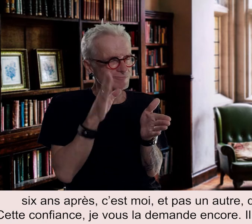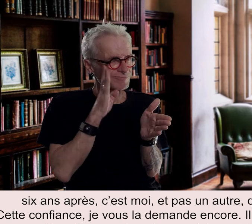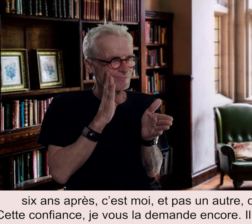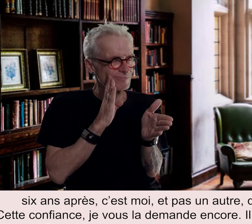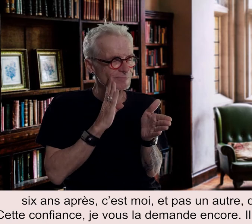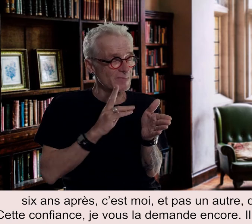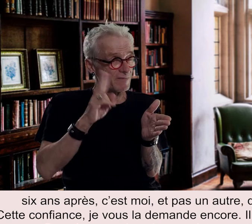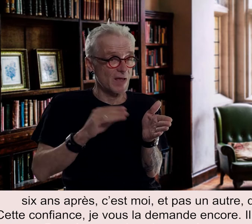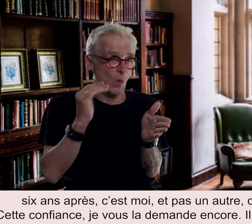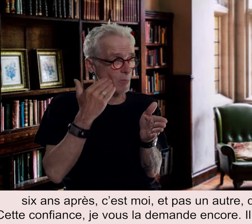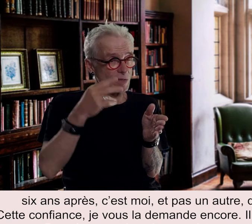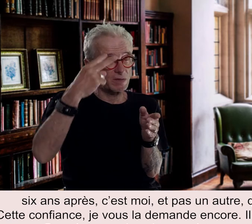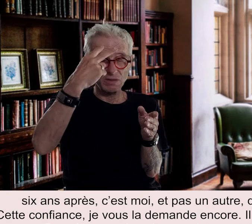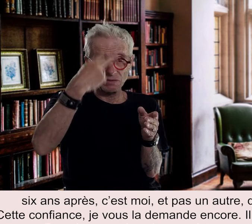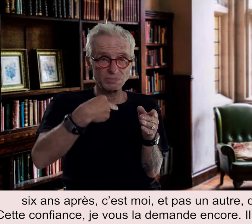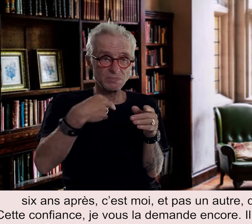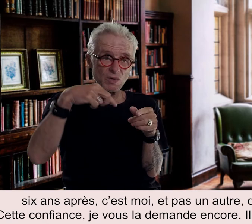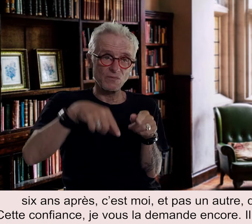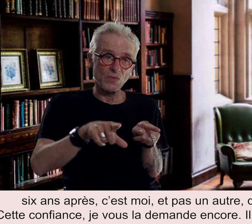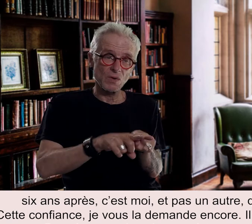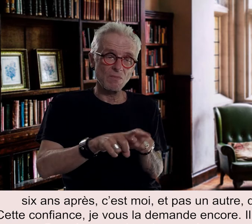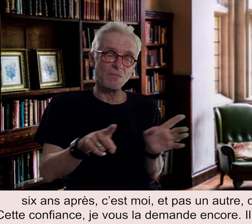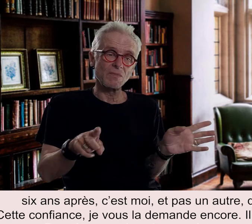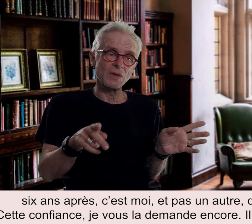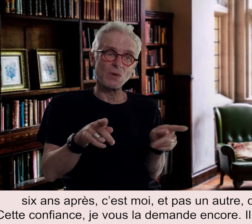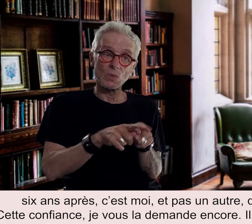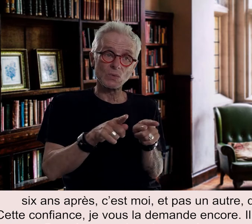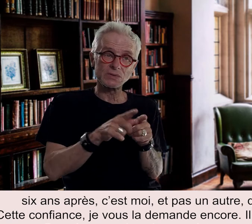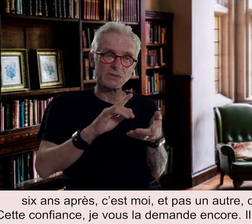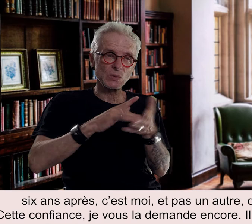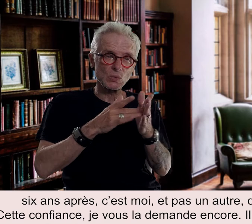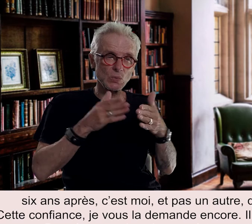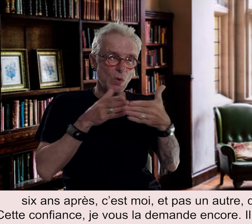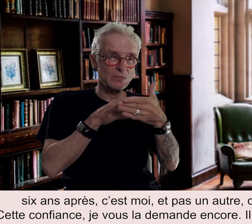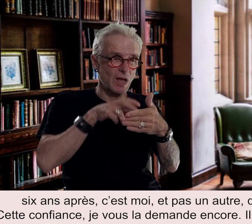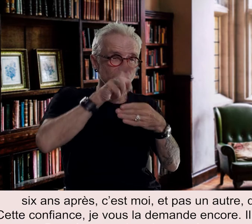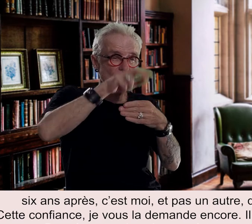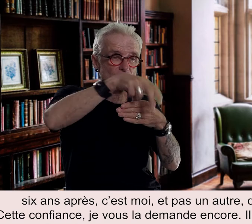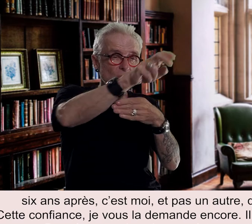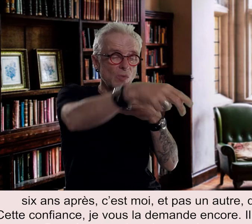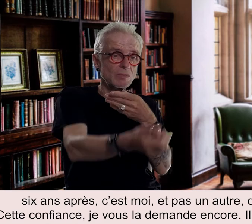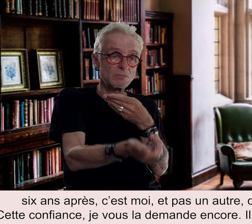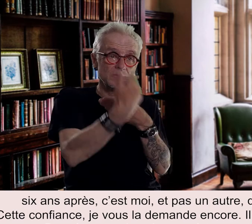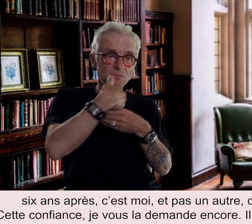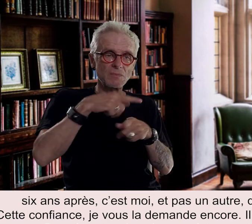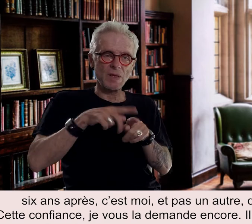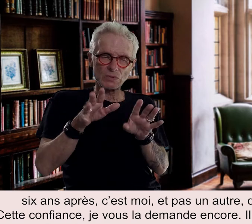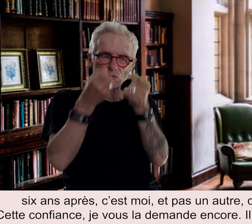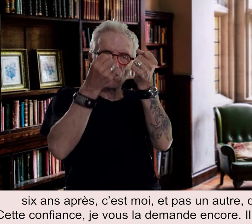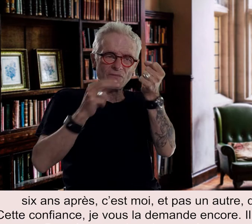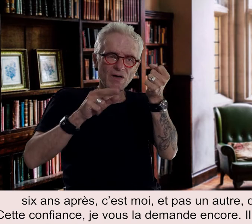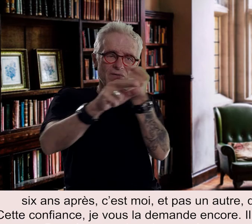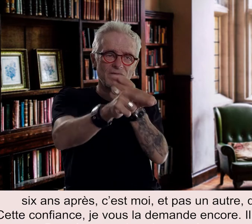Il faut m'obéir aveuglément. De même que je suis venue à travers tous les obstacles, de même, je vous sauverai,